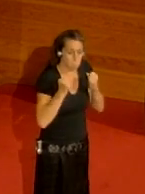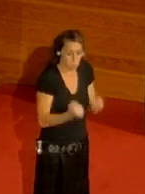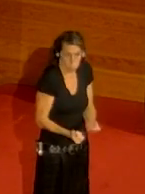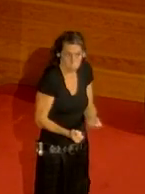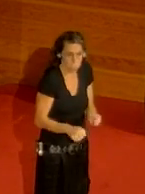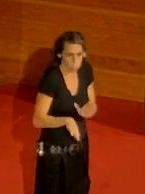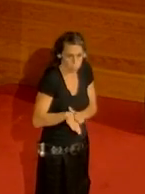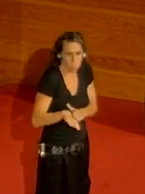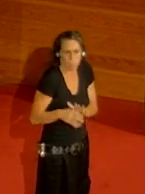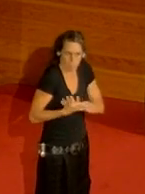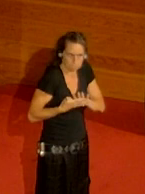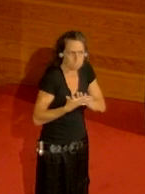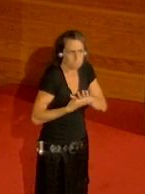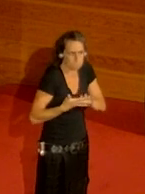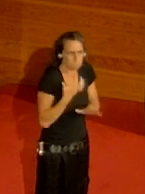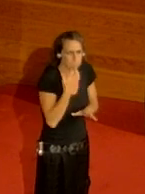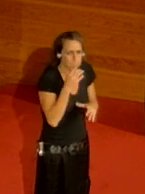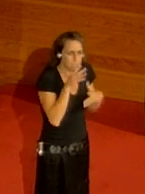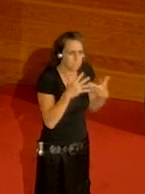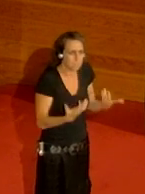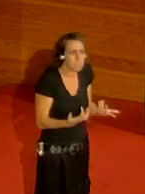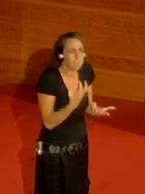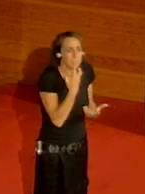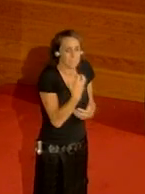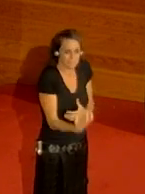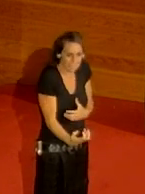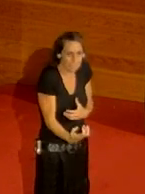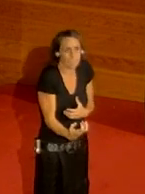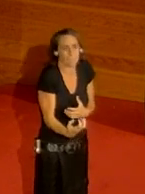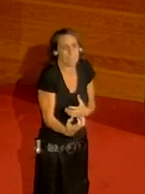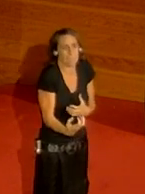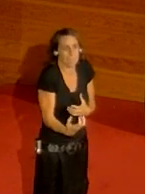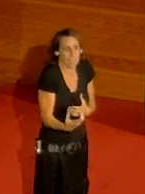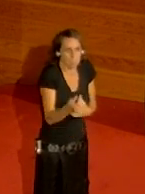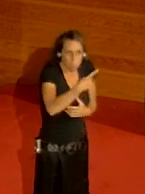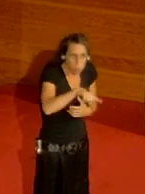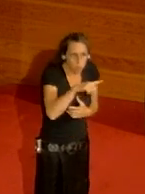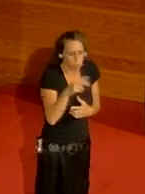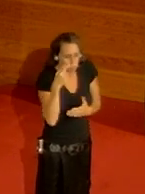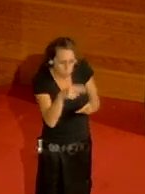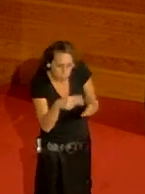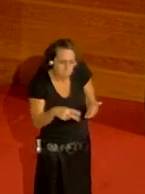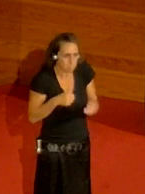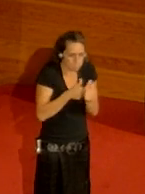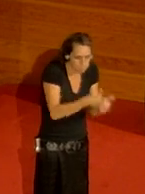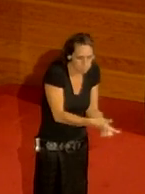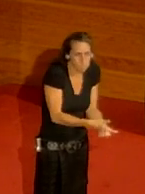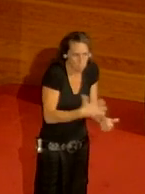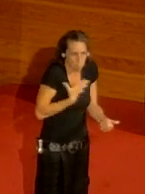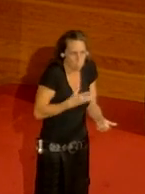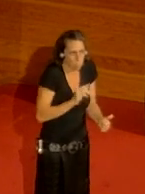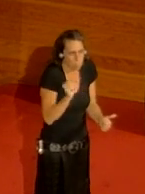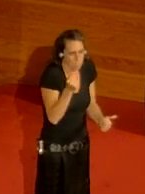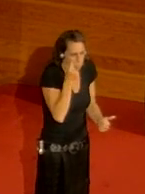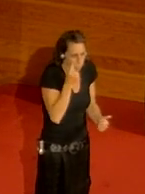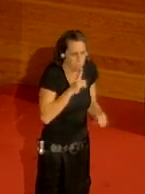Si siguen la actualidad israelí o en la prensa pues Supongo que unos que igual ya les suenan estos nombres este